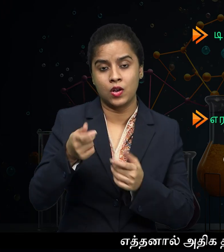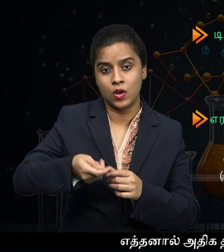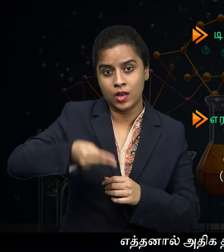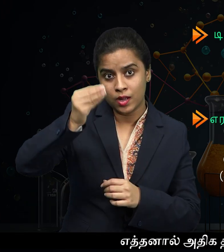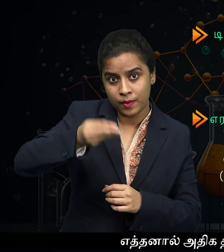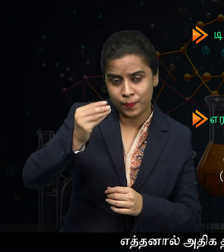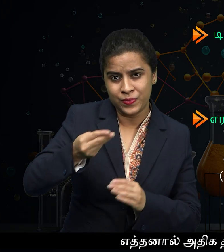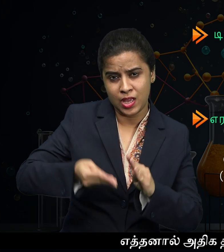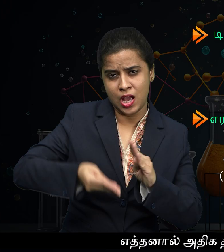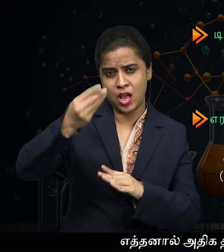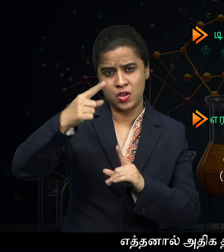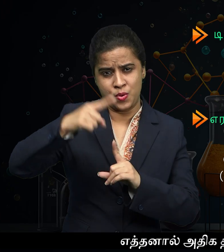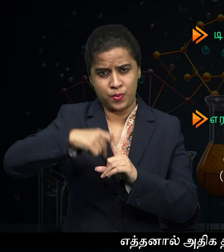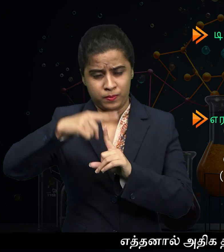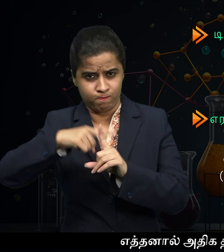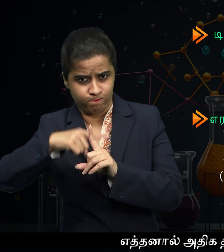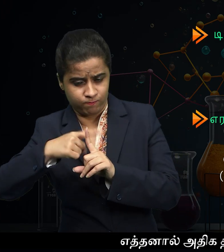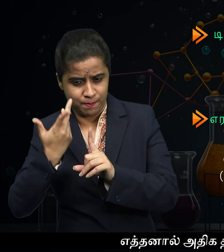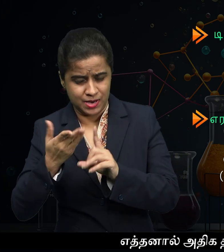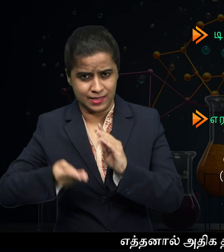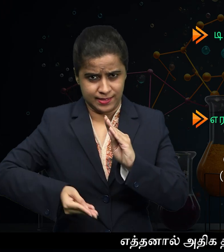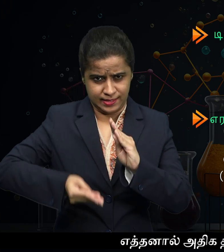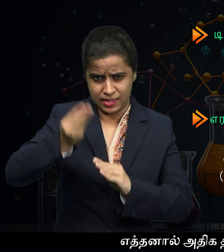எத்தனால் அதிக தீப்பற்றக்கூடிய திரவமாகும்.